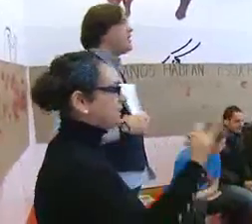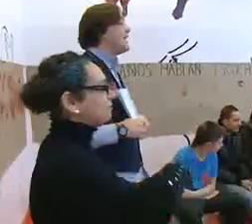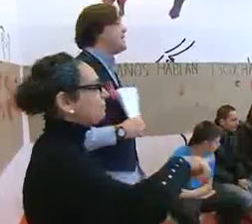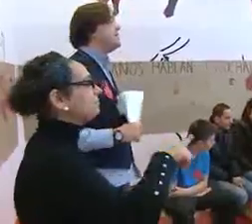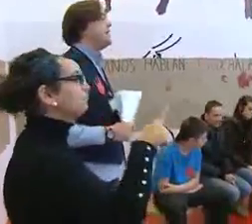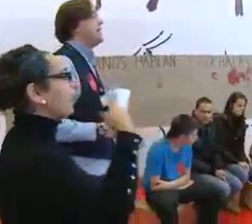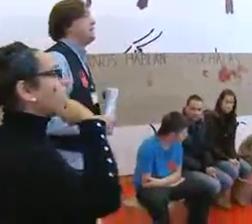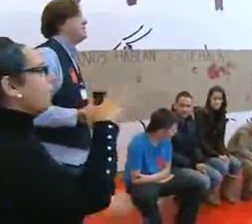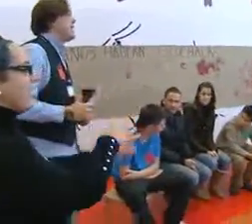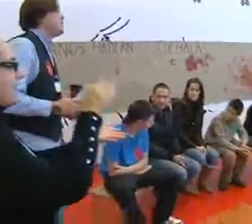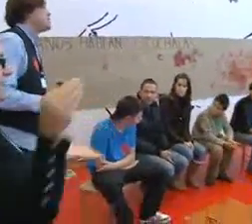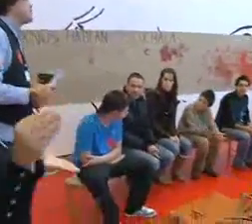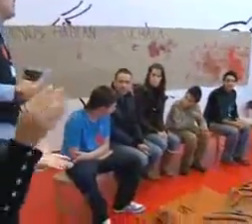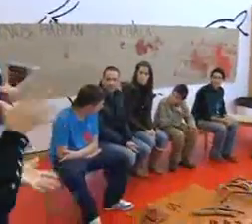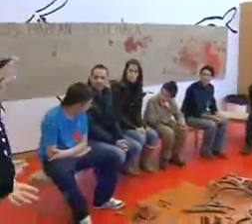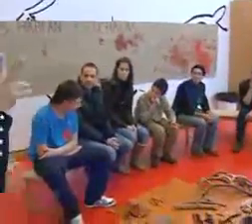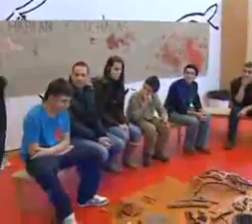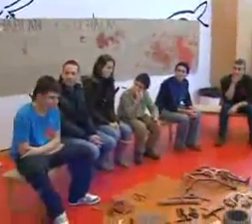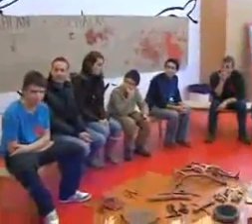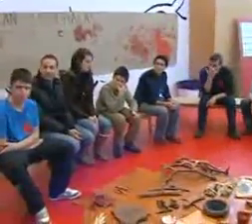siempre abierto a múltiples actividades, amplía, por cierto, esta semana